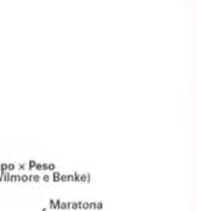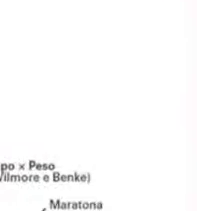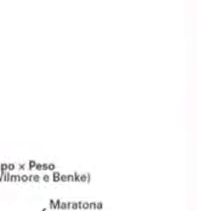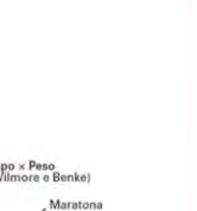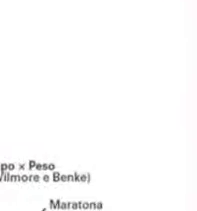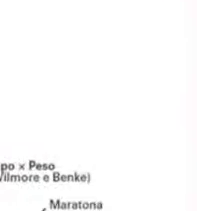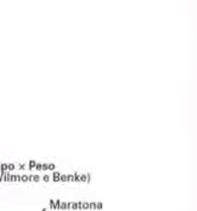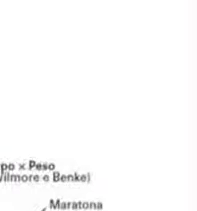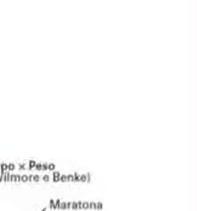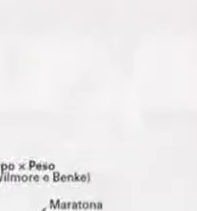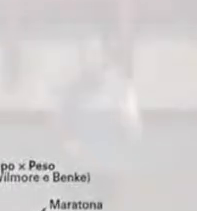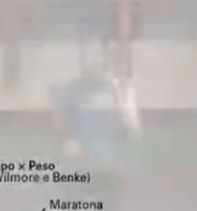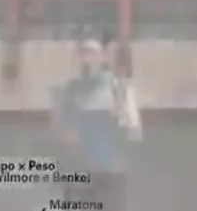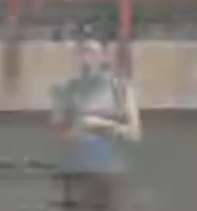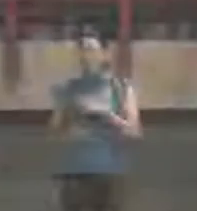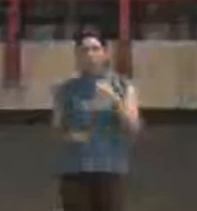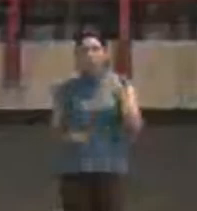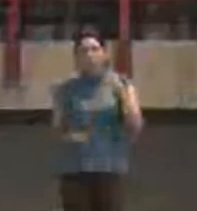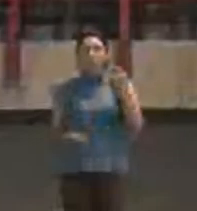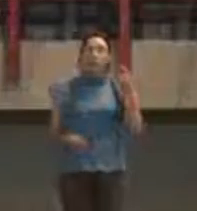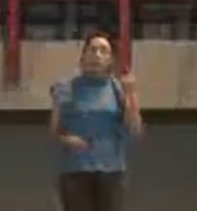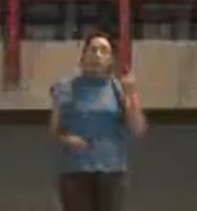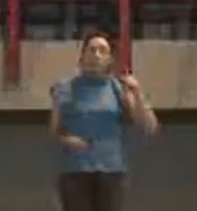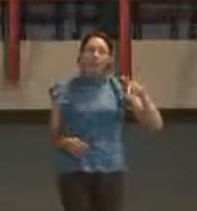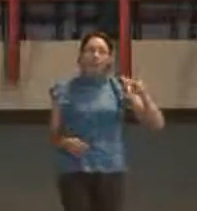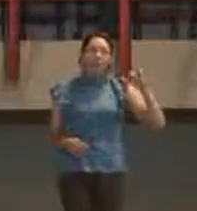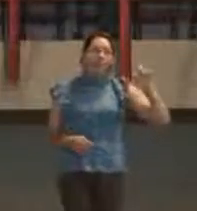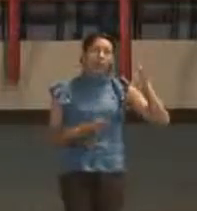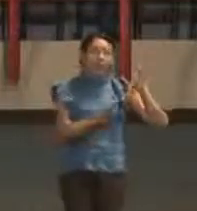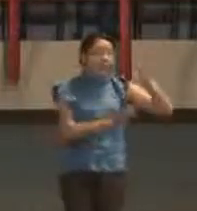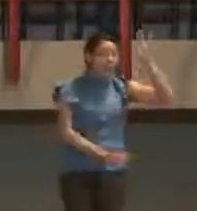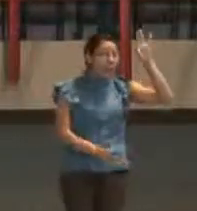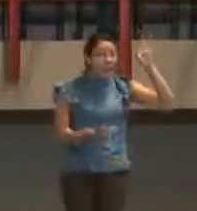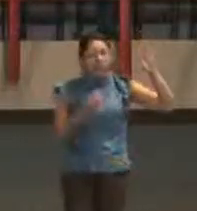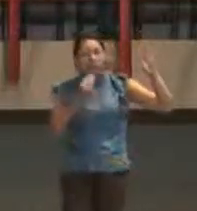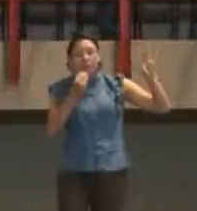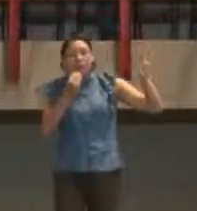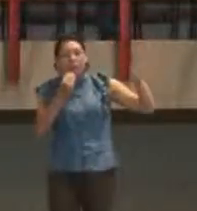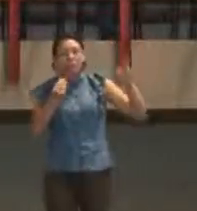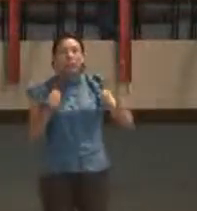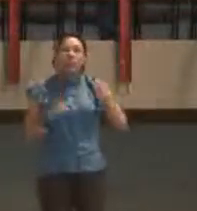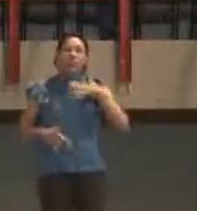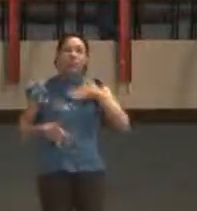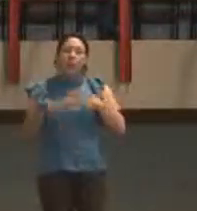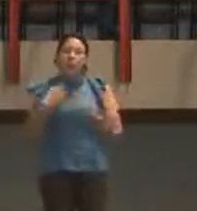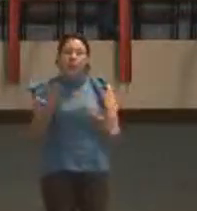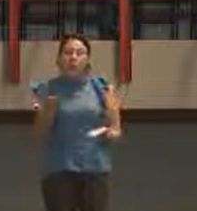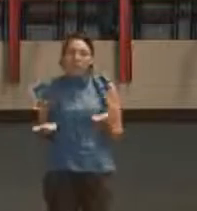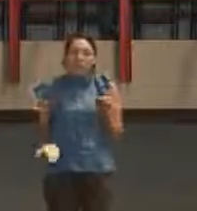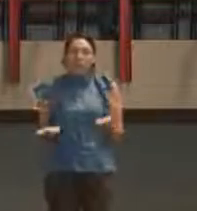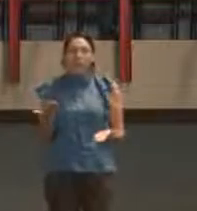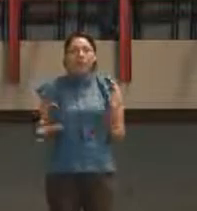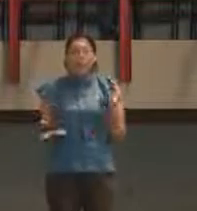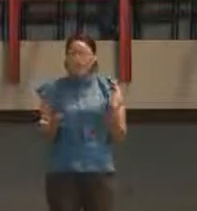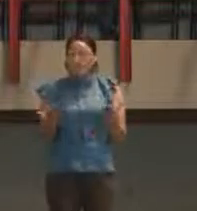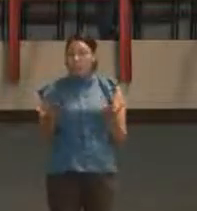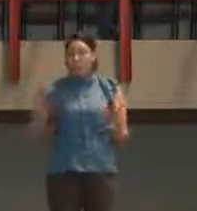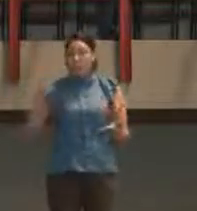1,59 m, o ideal é ele ter 58. É o ideal. 58 quilogramas. Mas ele tem